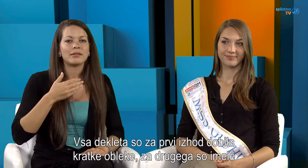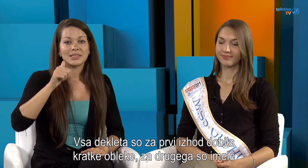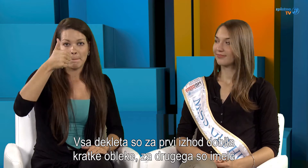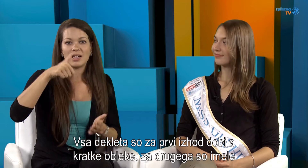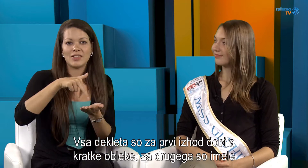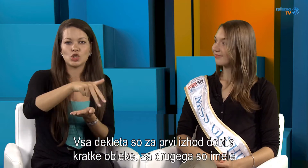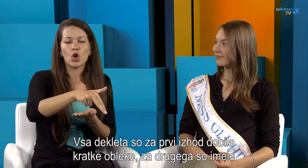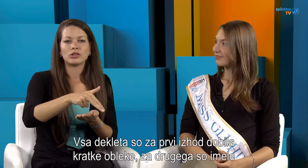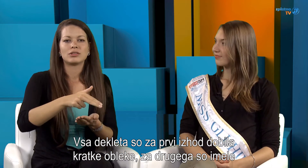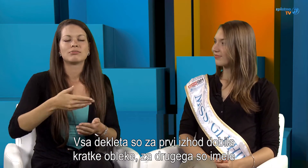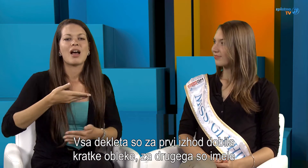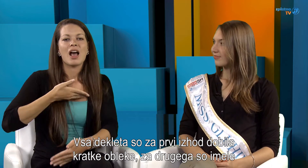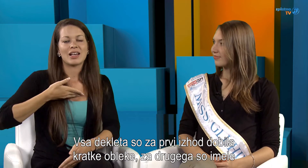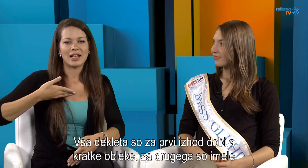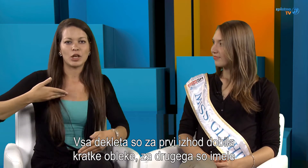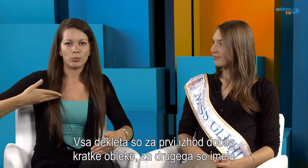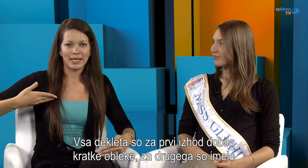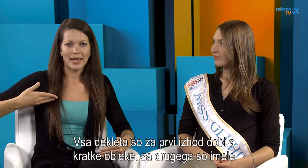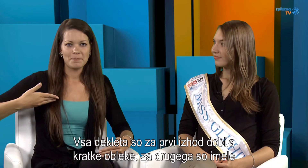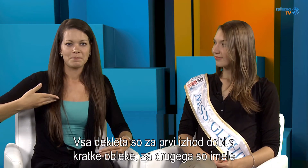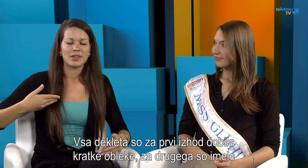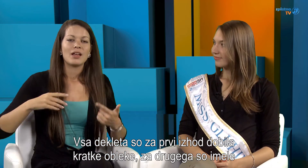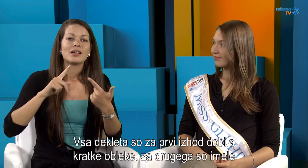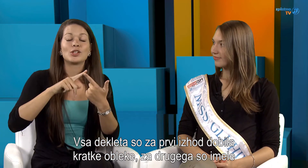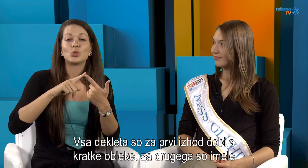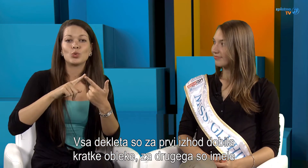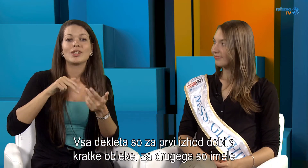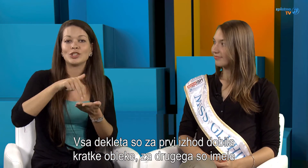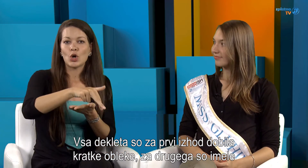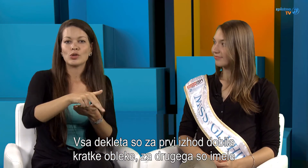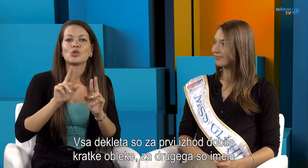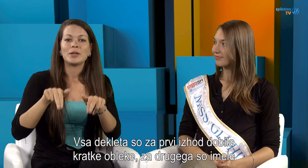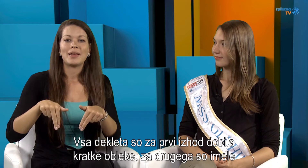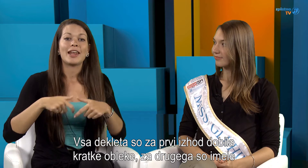za prvi izhod kratke obleke, za drugi izhod so imele